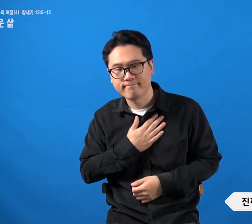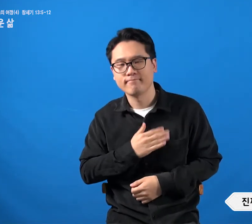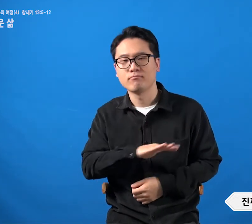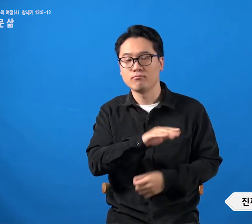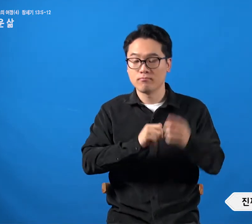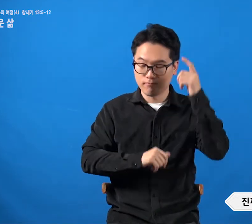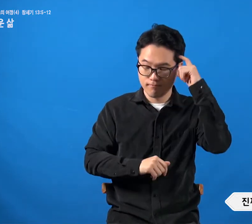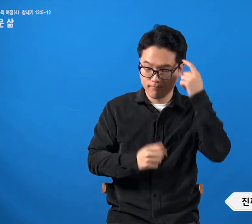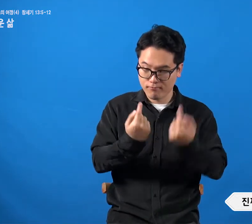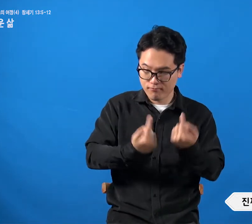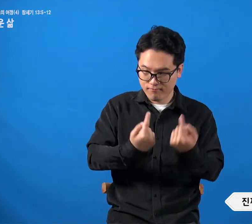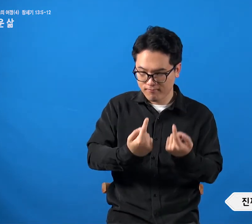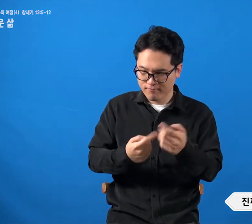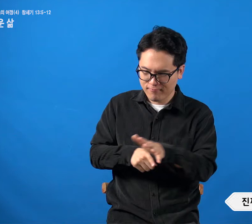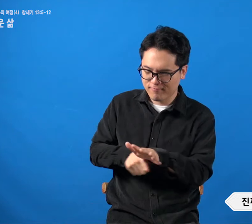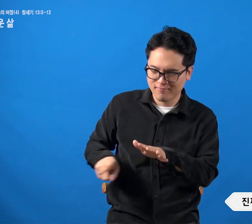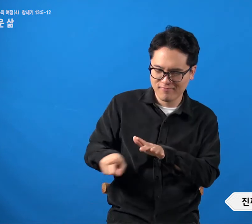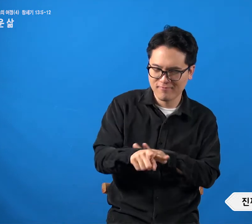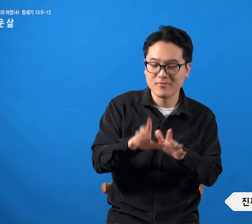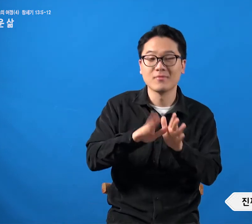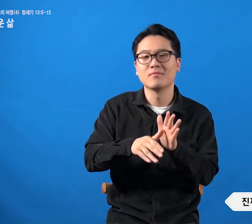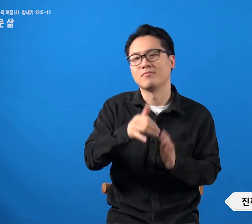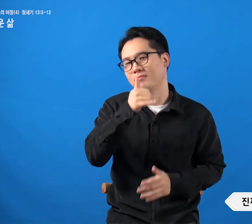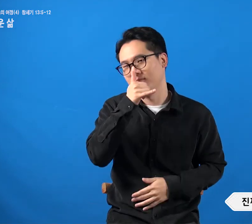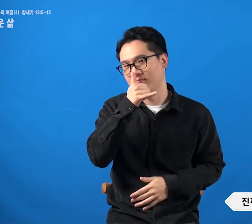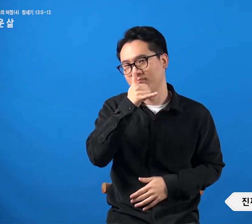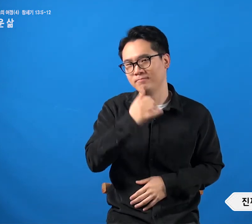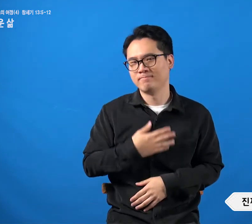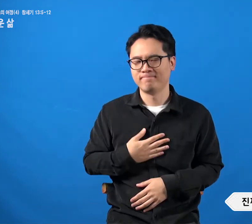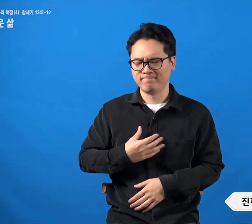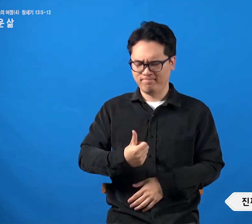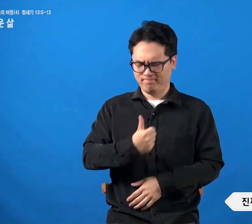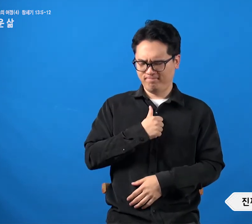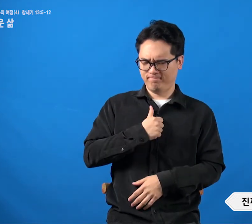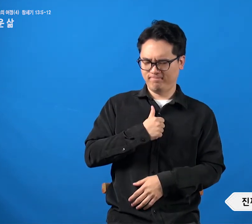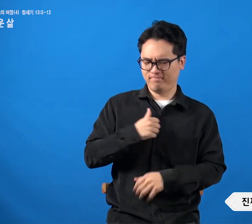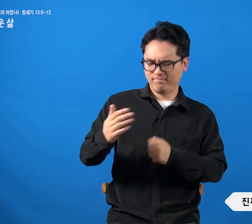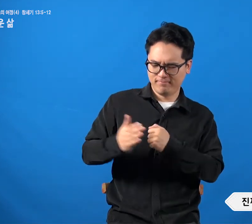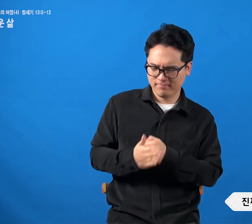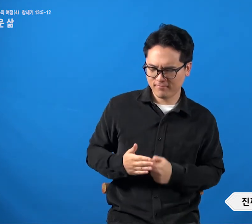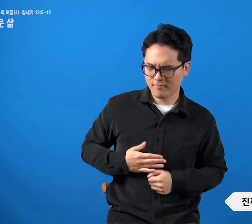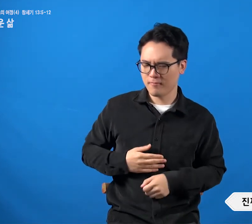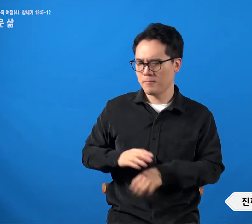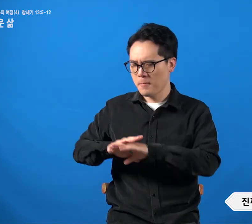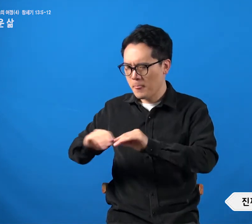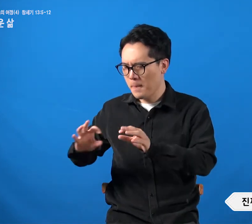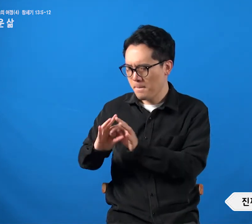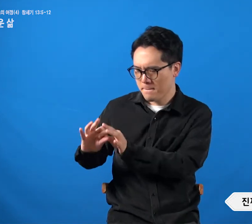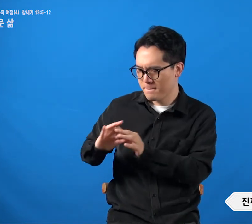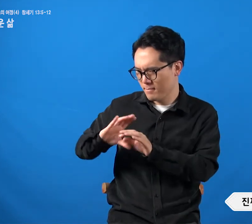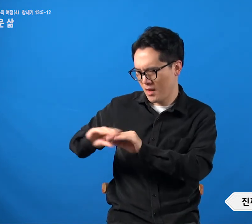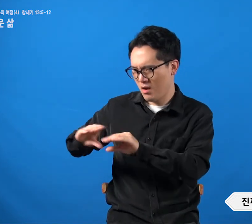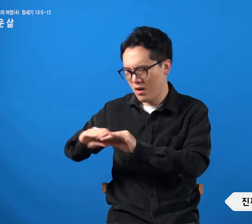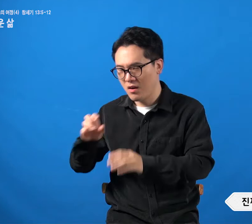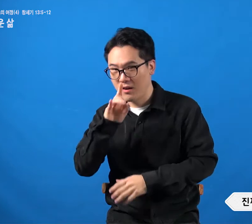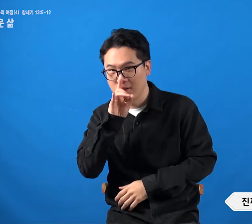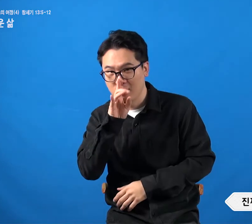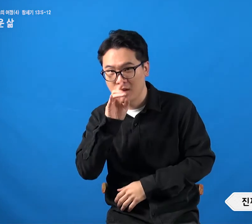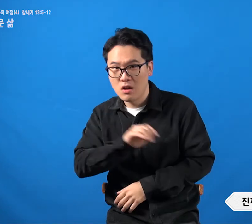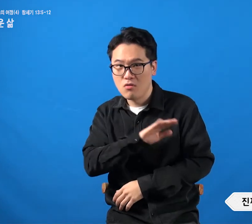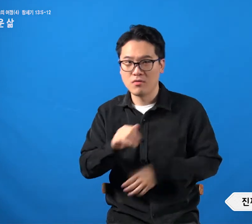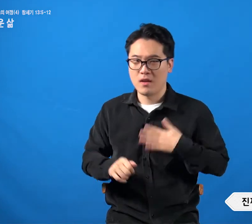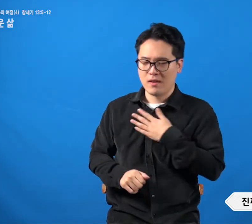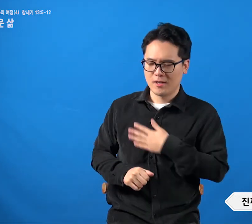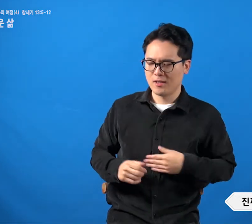우리의 생각보다 앞서갈 때가 있습니다. 자존심 때문에 화해할 수 없습니다. 우리의